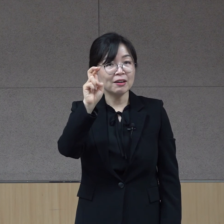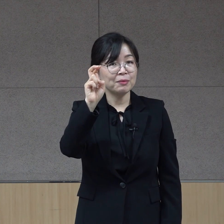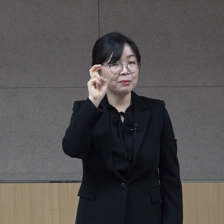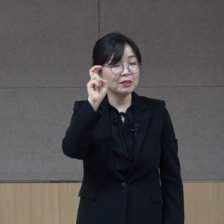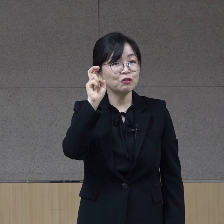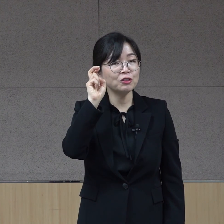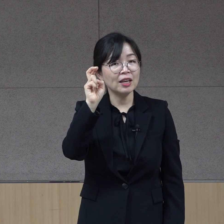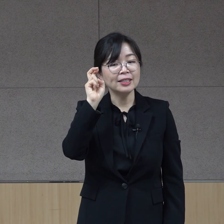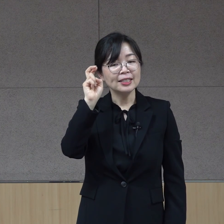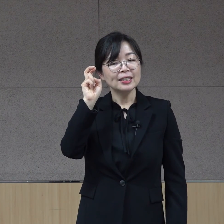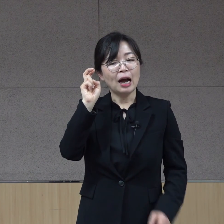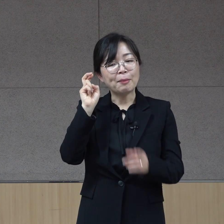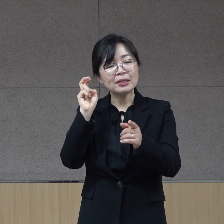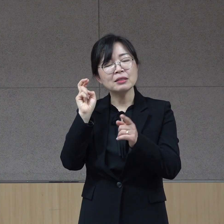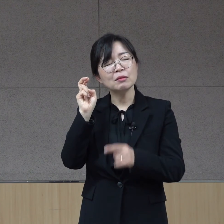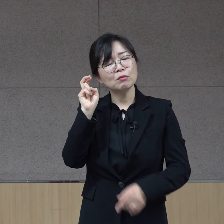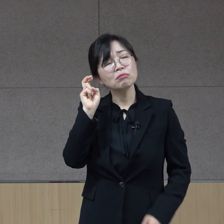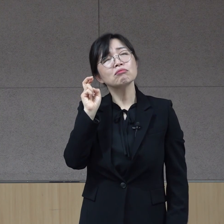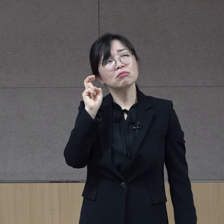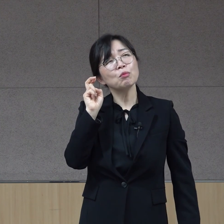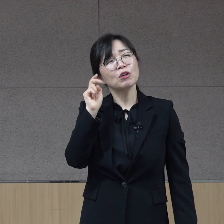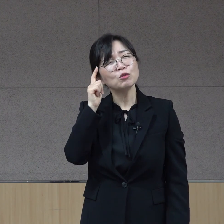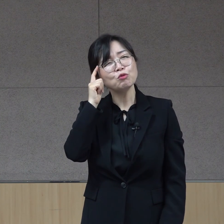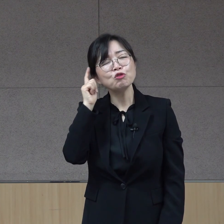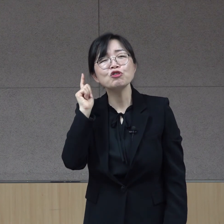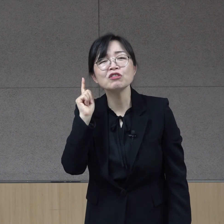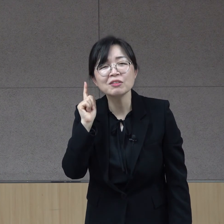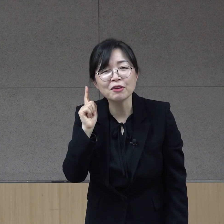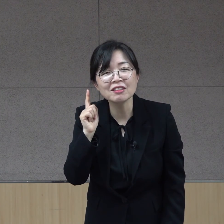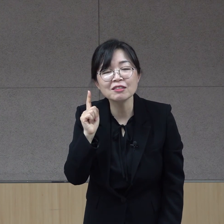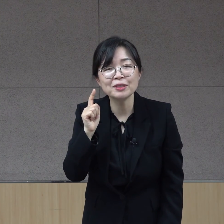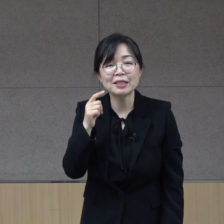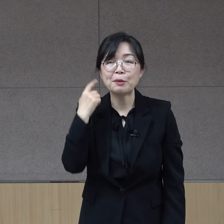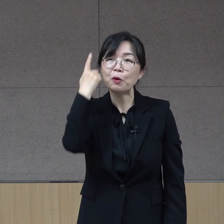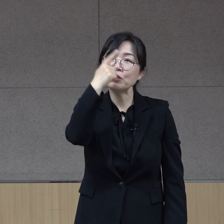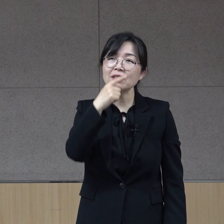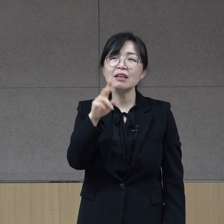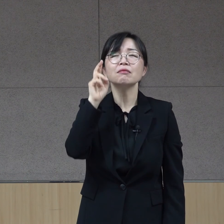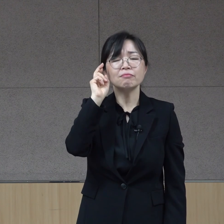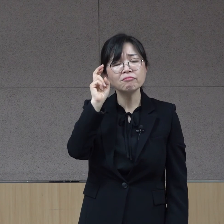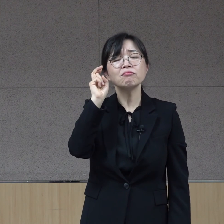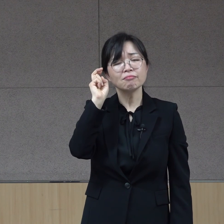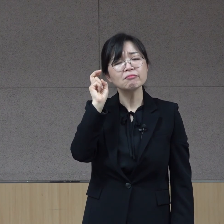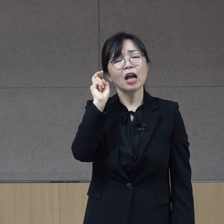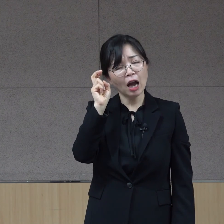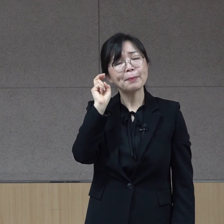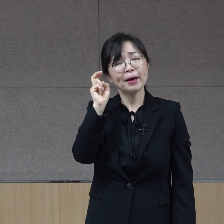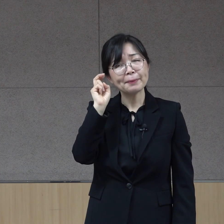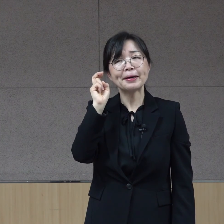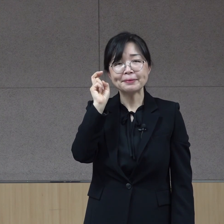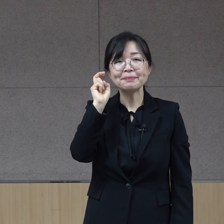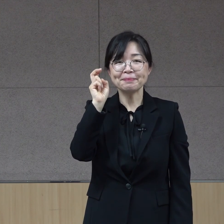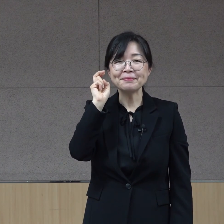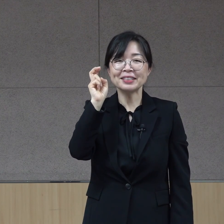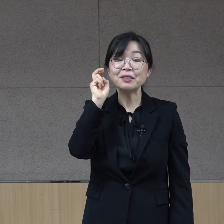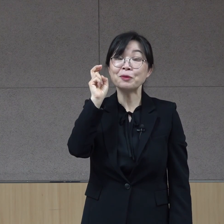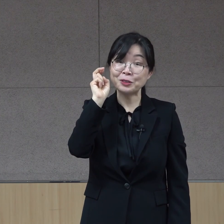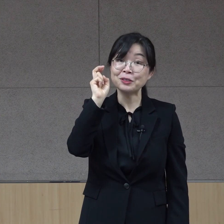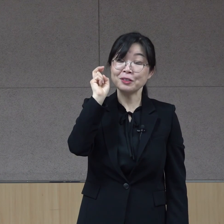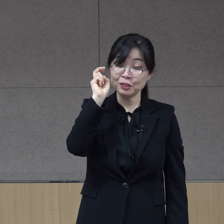미음 흔들어 주는데 아마는 뭐 이렇게 좀 추측 뭐 그런 의미이긴 해요. 표정이 아마 그런 표정을